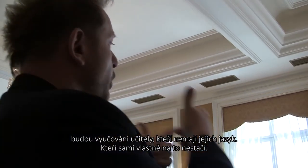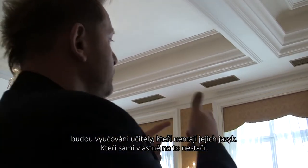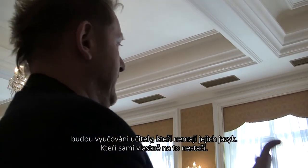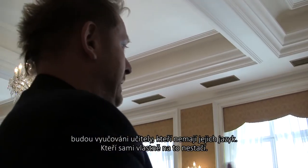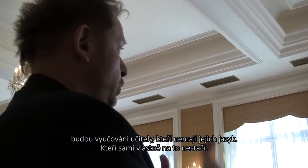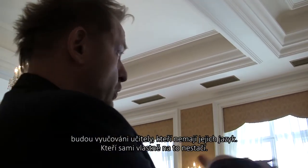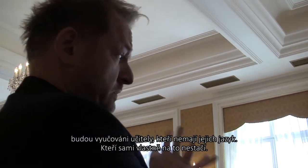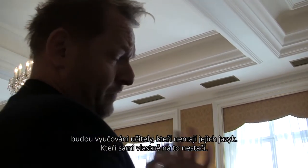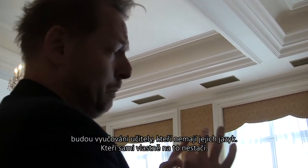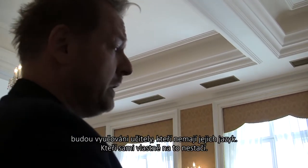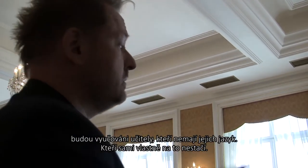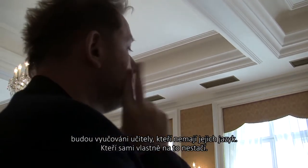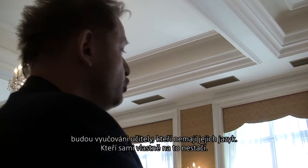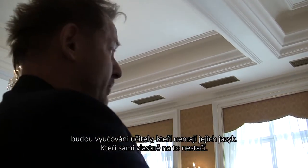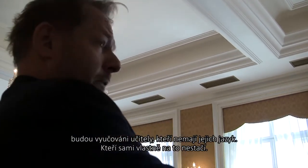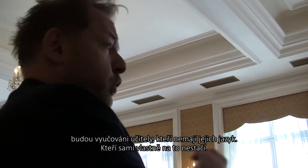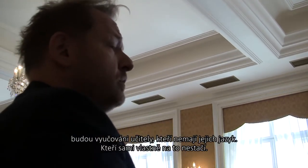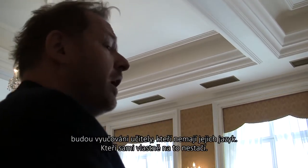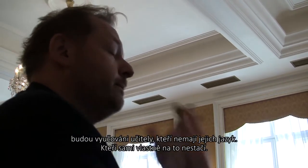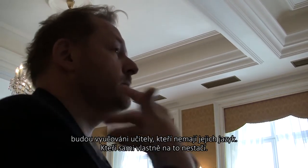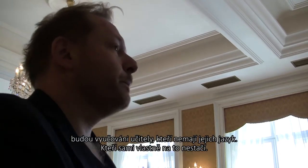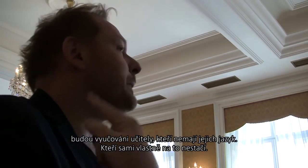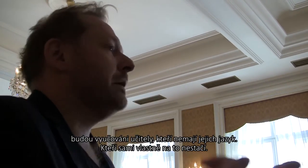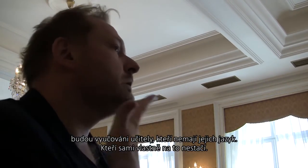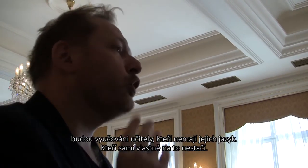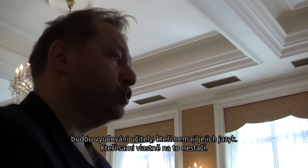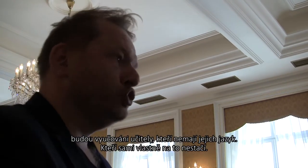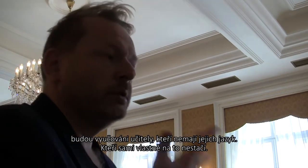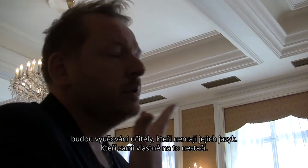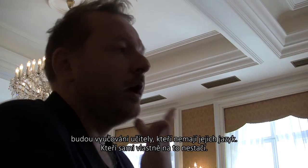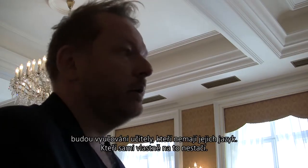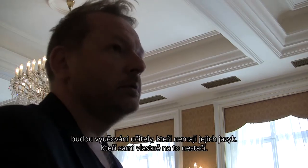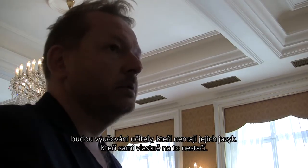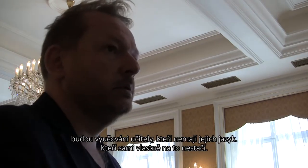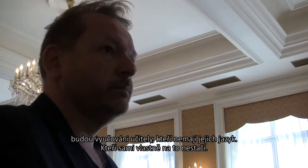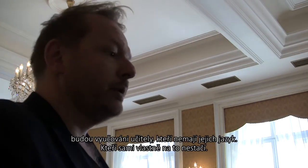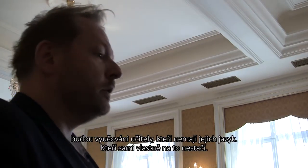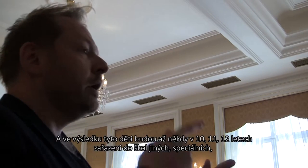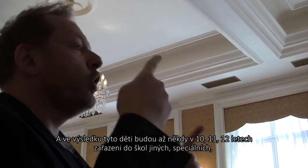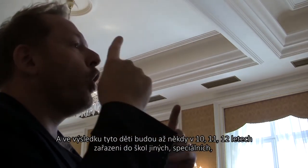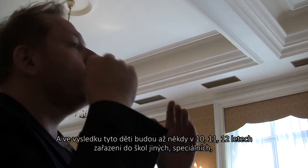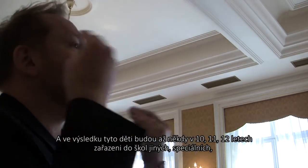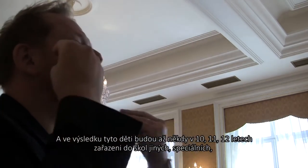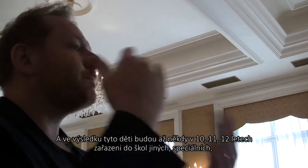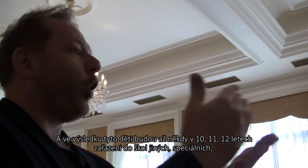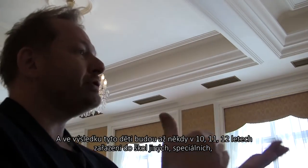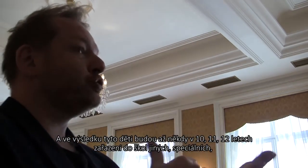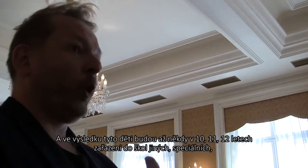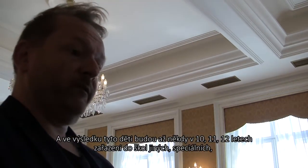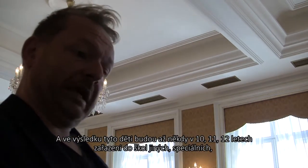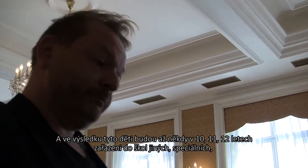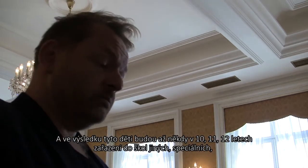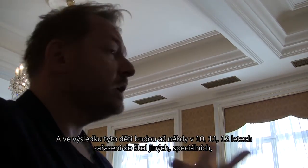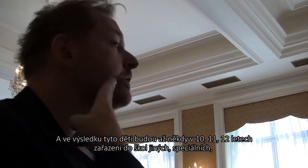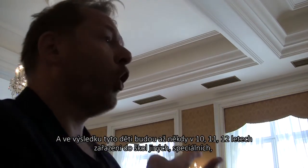učiteli, kteří nemají jejich jazyk, kteří sami vlastně na to nestačí a ve výsledku tyto